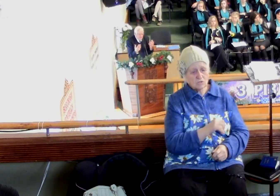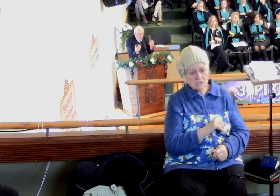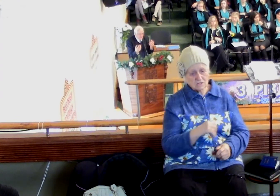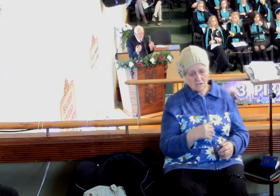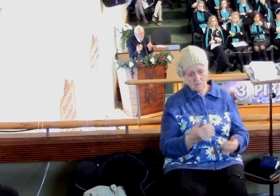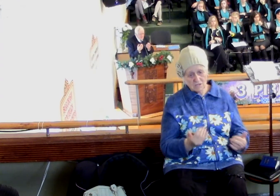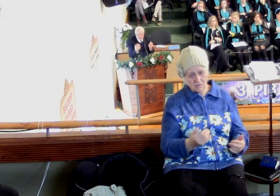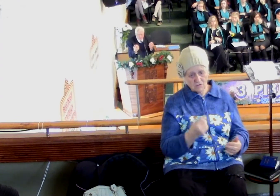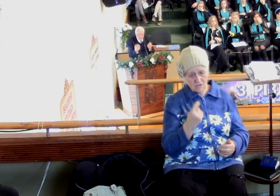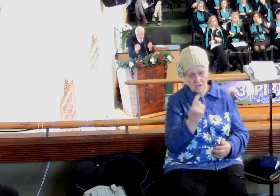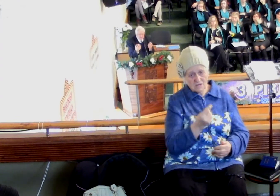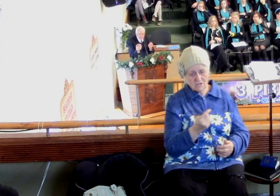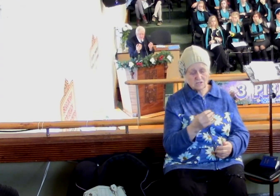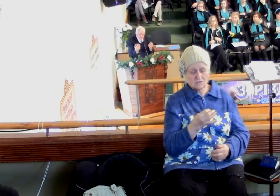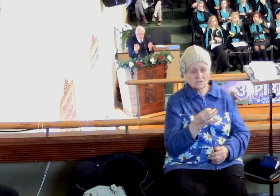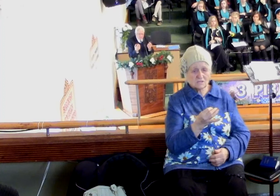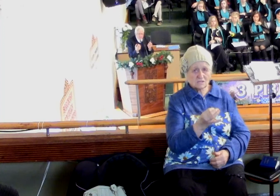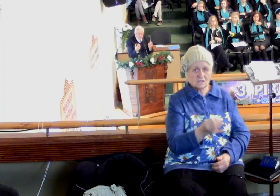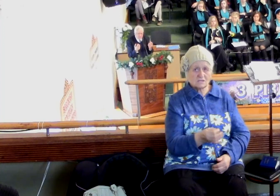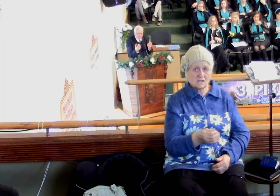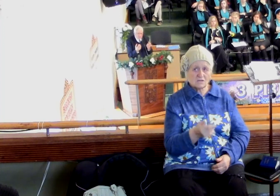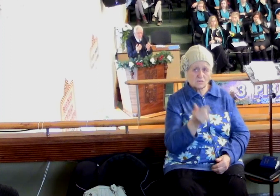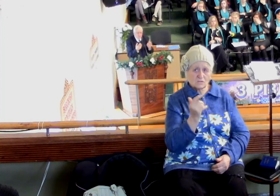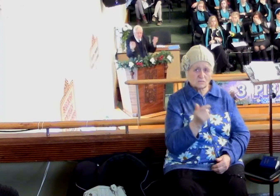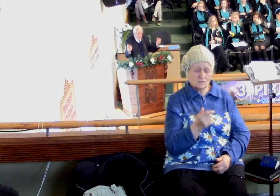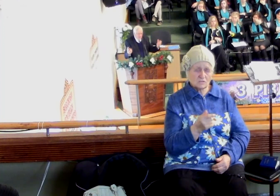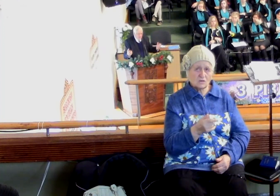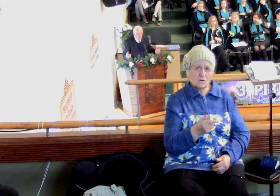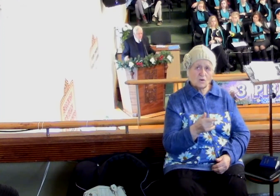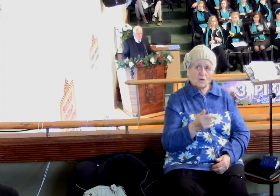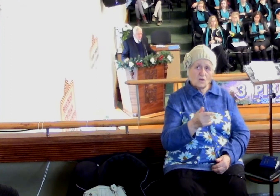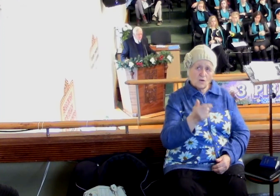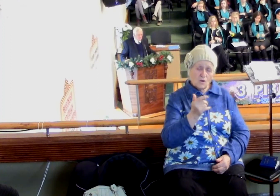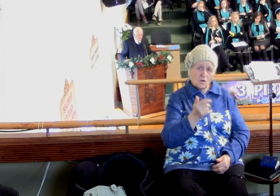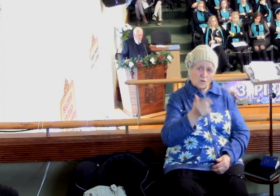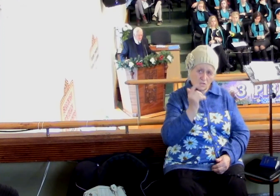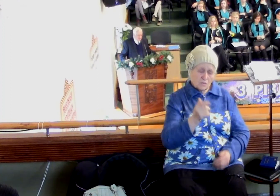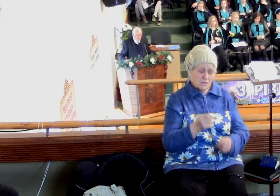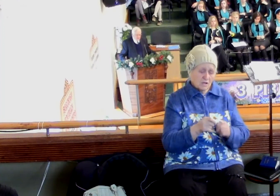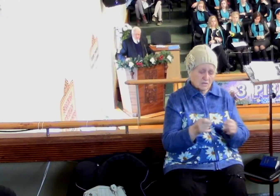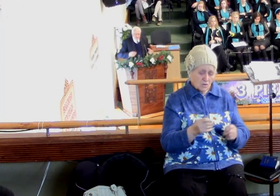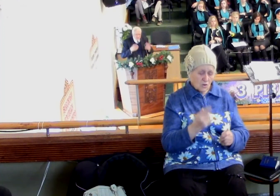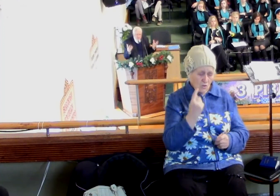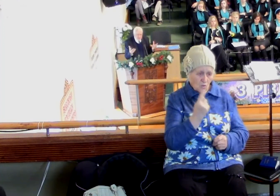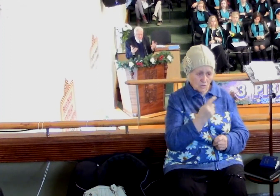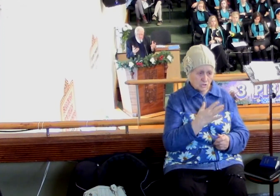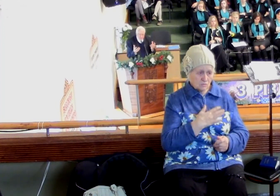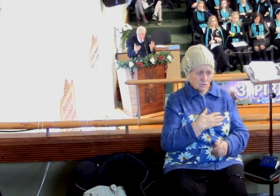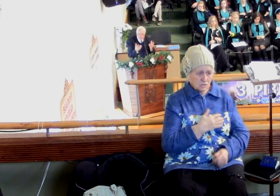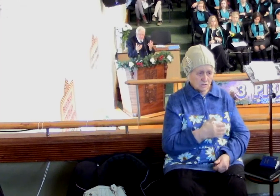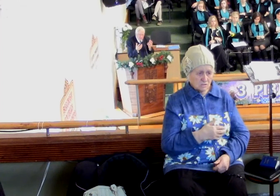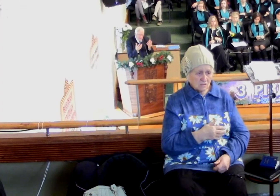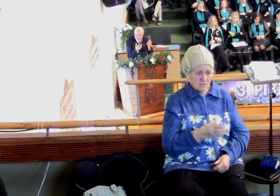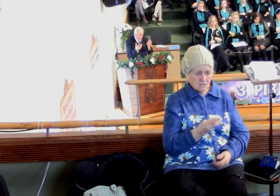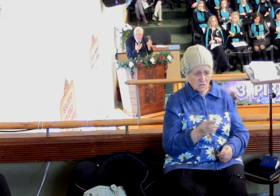воззвать. Вы можете лично сегодня воззвать Господа и сказать: «Открой очи мои». Не тяните с этим.